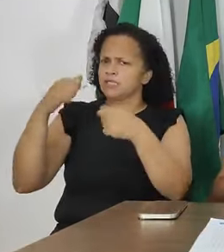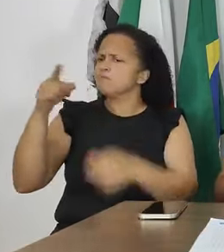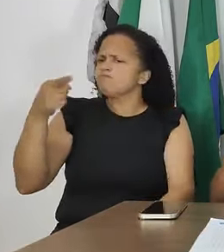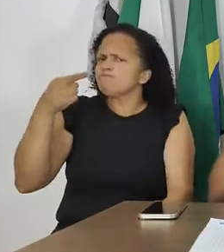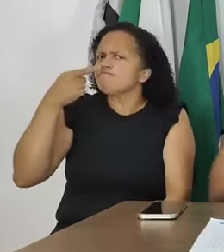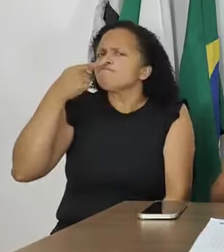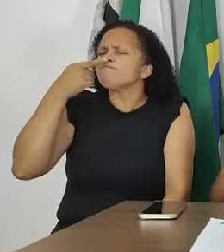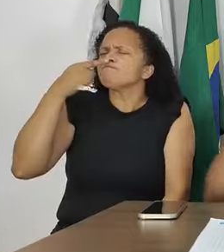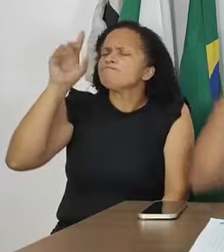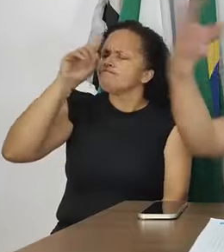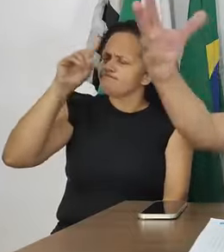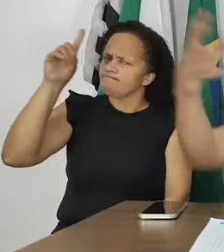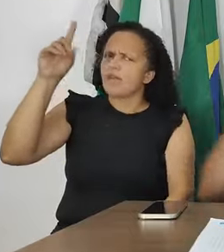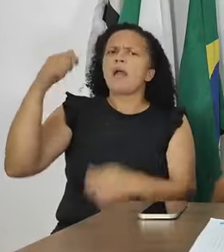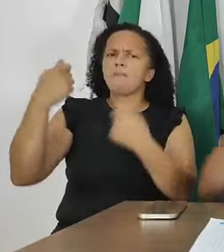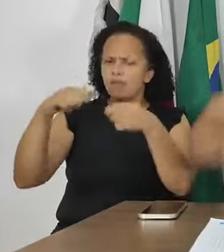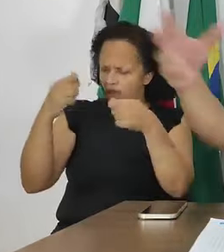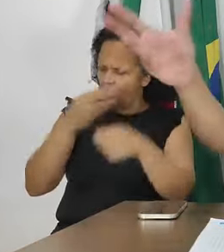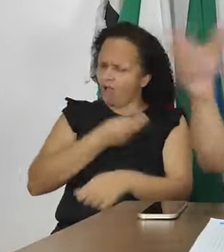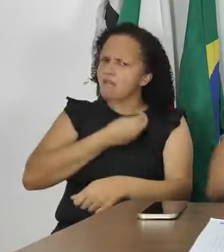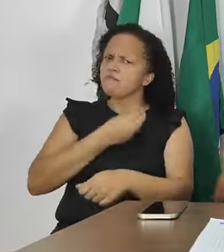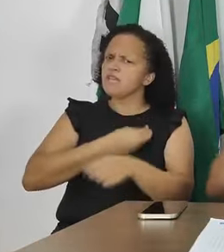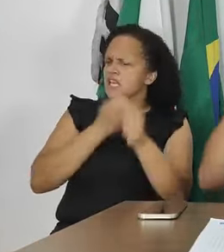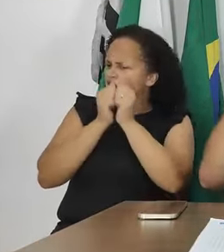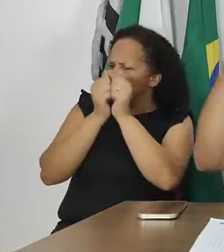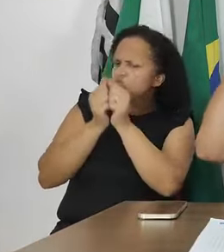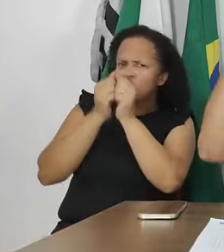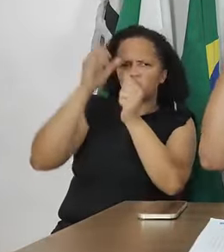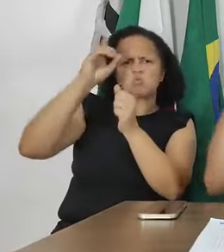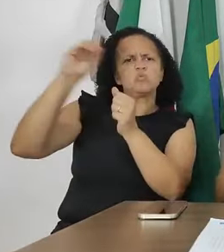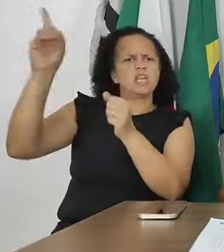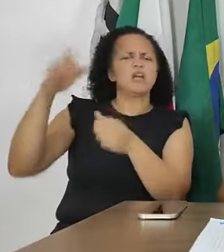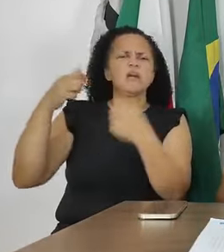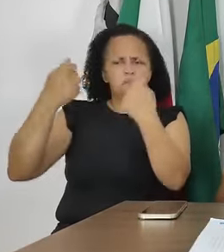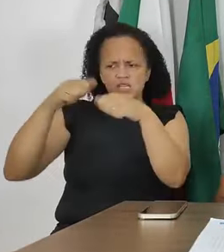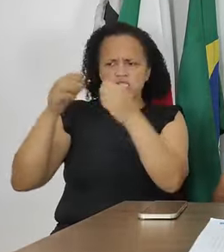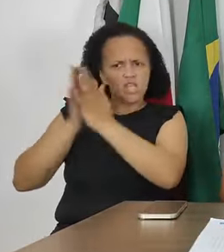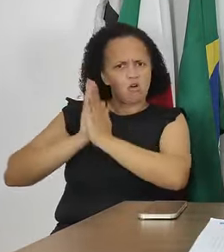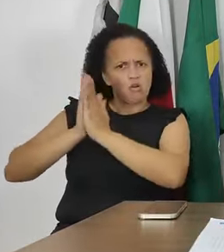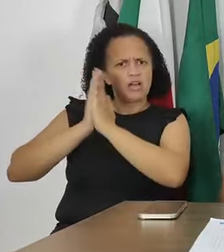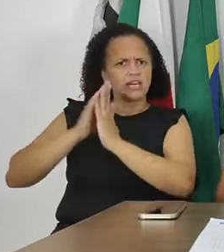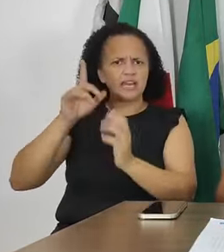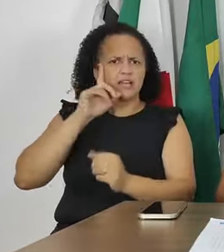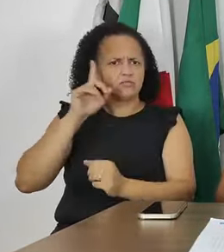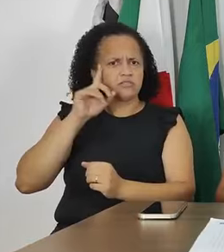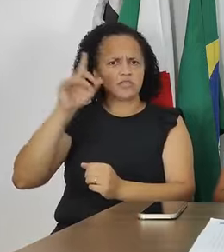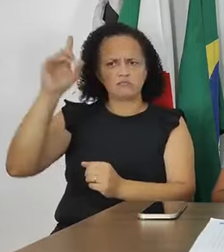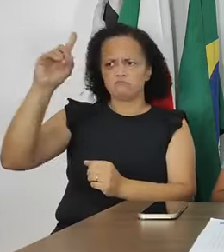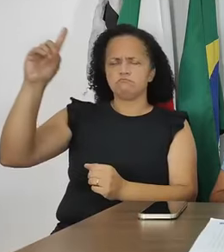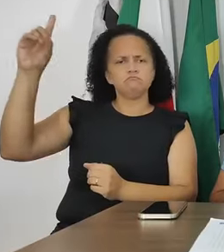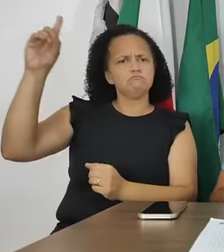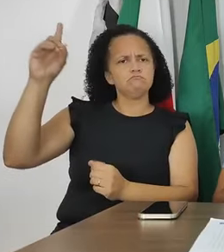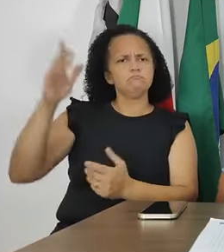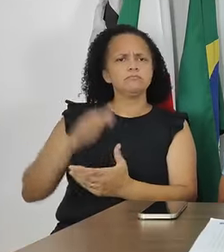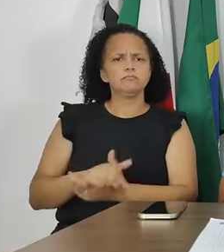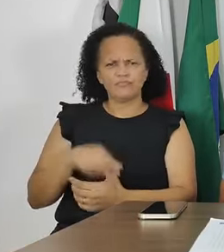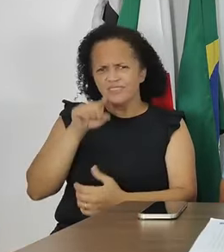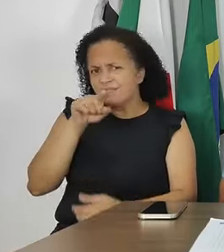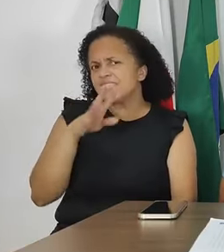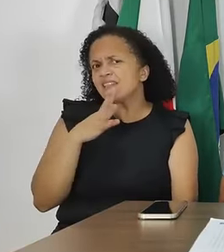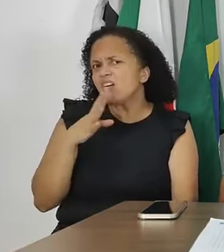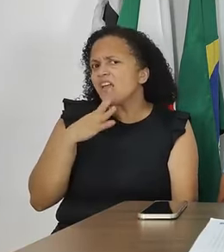é desenvolver essa vida em Deus, essa identidade. Eu preciso conhecer quem é esse Deus. Você conhece esse conselheiro? Será que eu